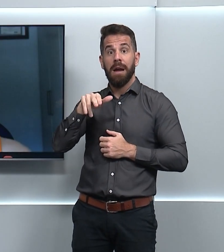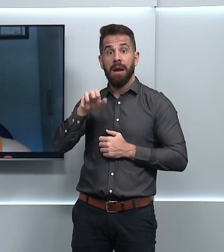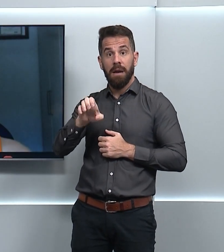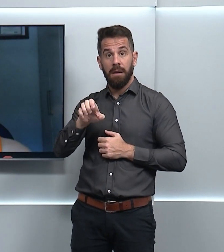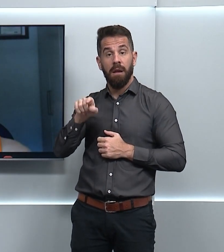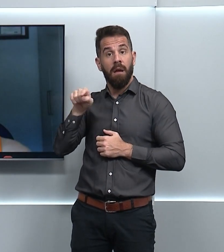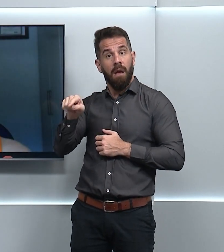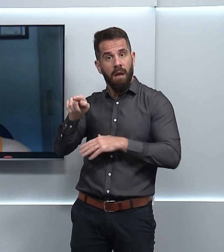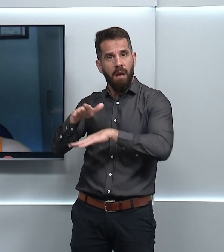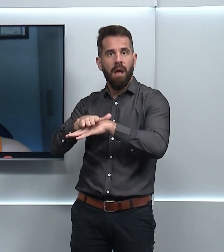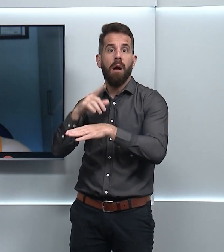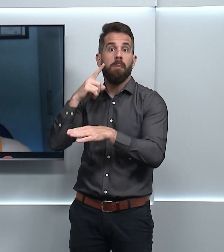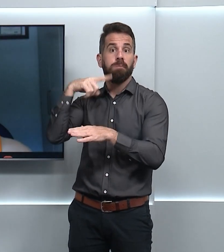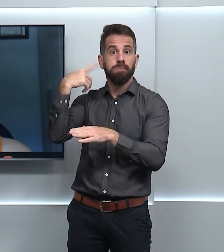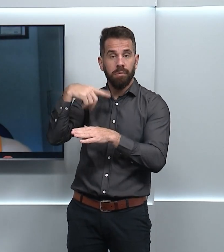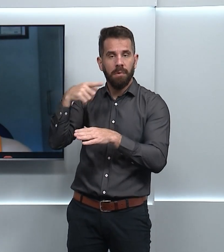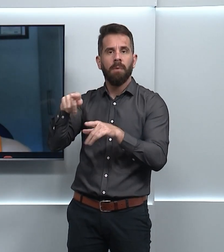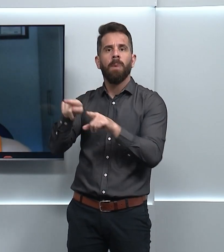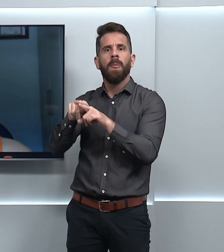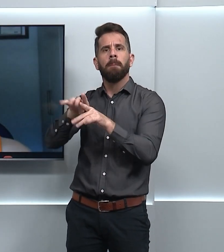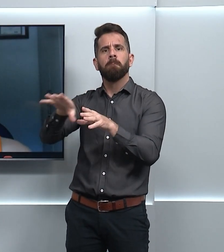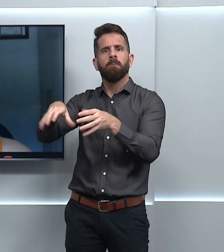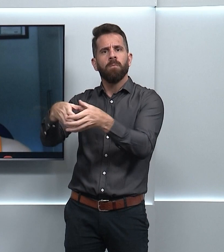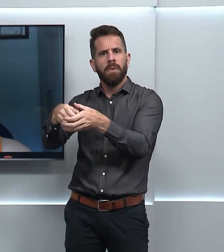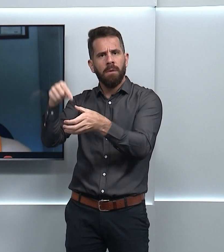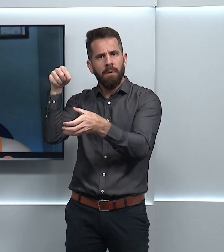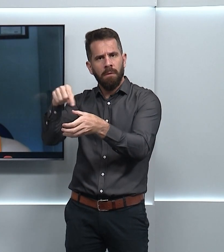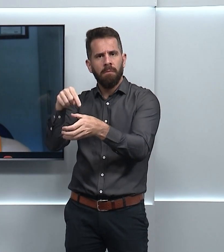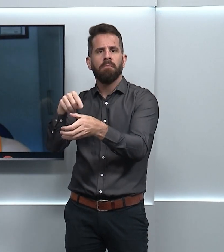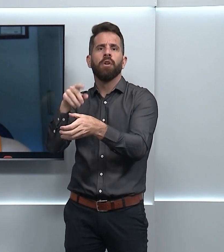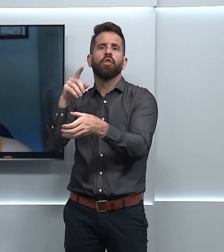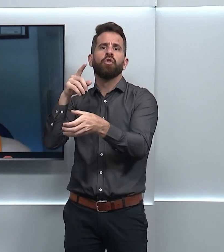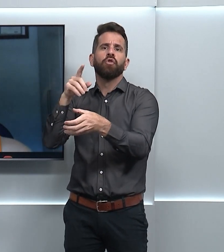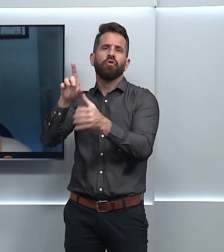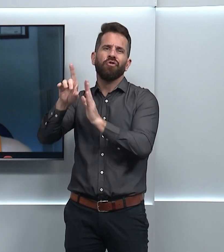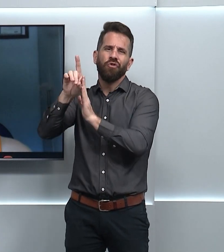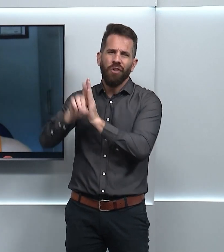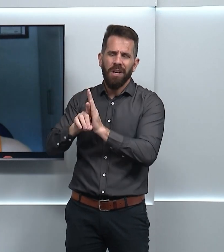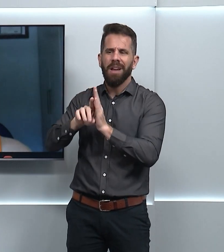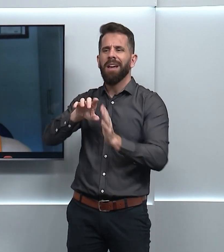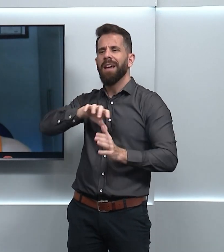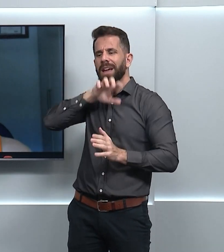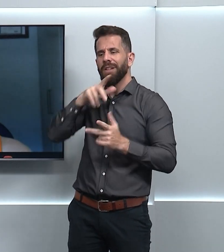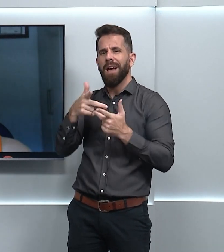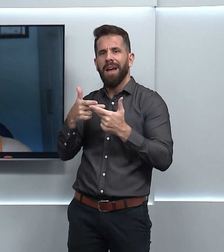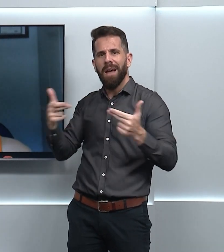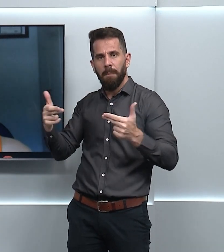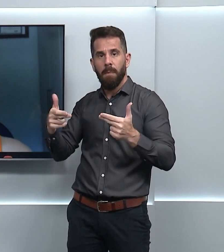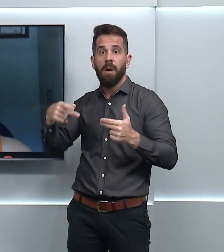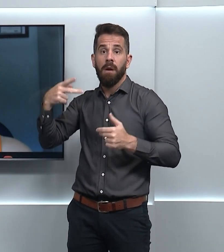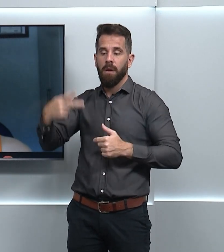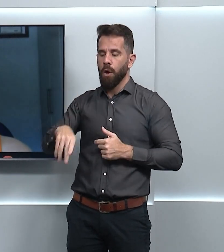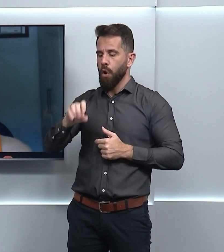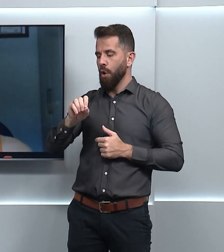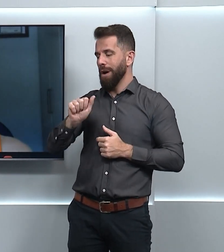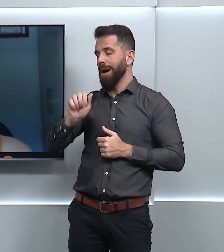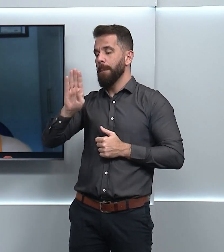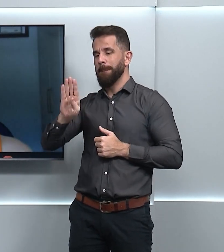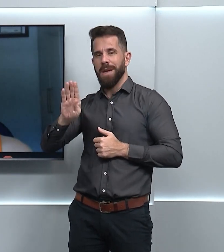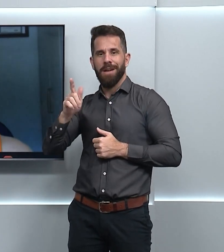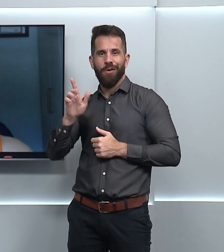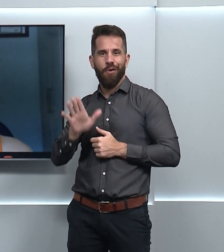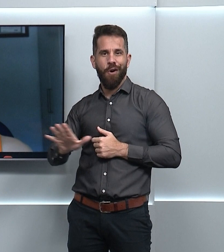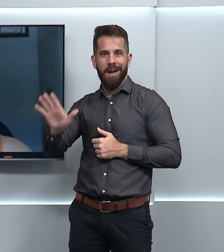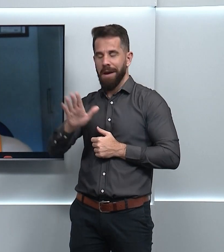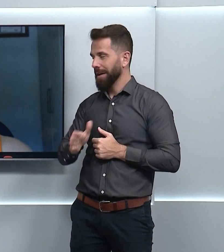em direito animal e presidente da Comissão Especial de Direito Animal da OAB Goiás, que aparece de forma remota aqui para a gente na nossa telinha.